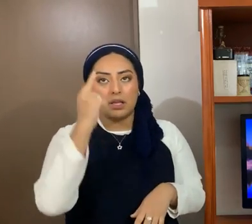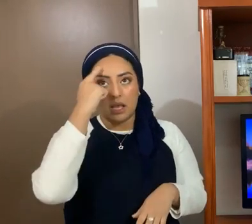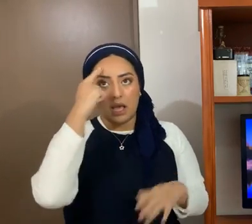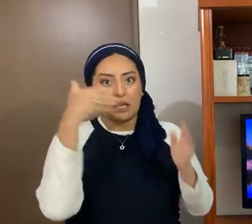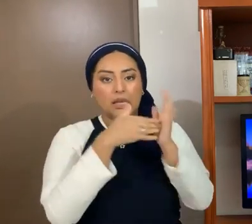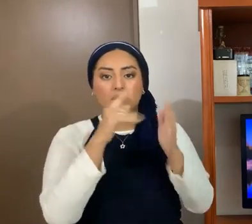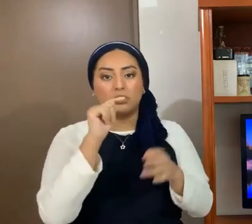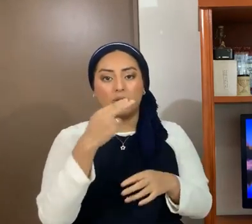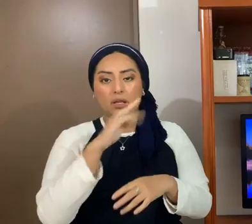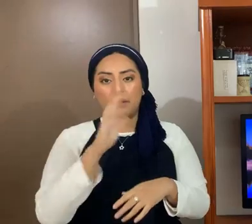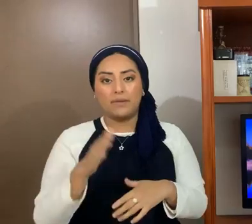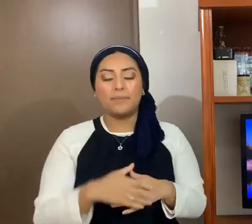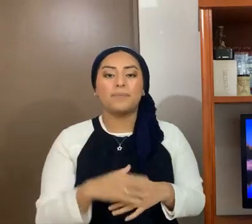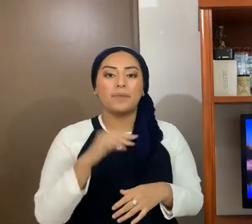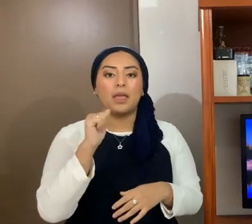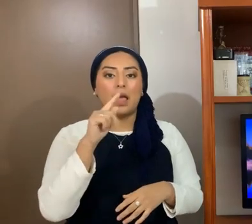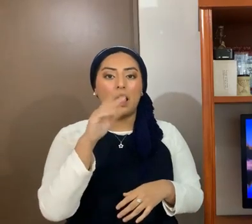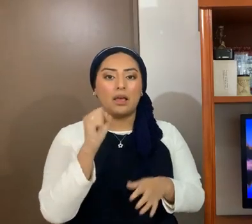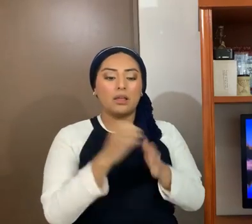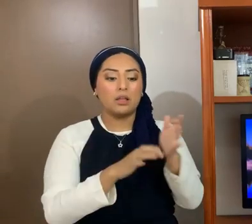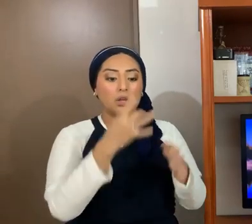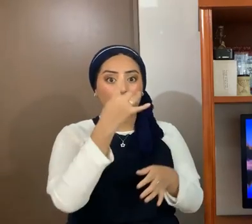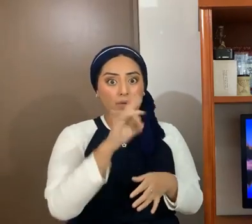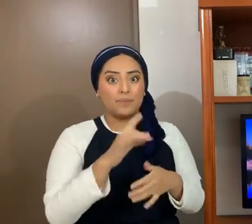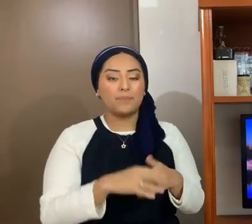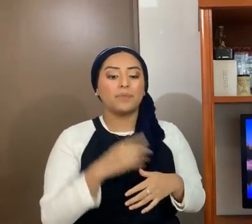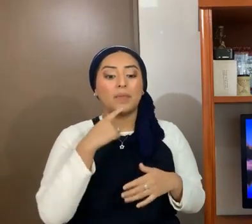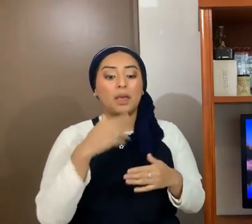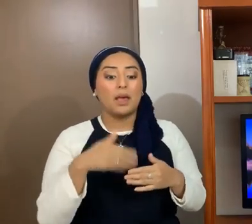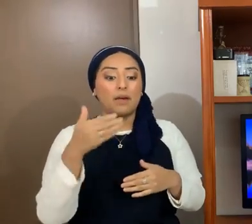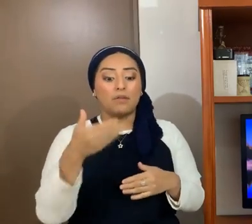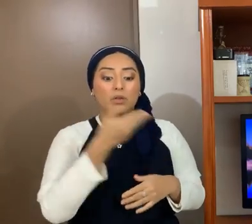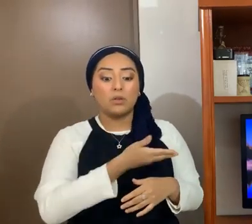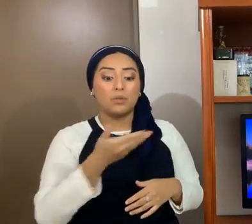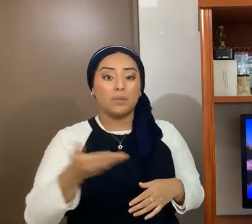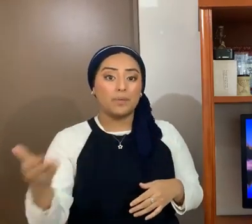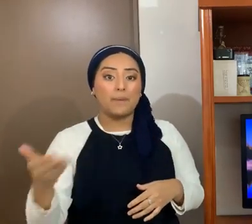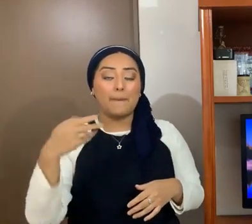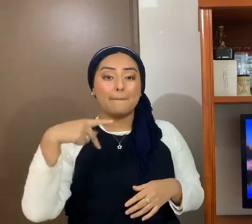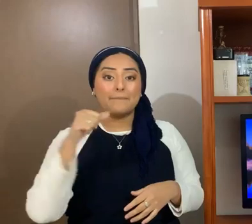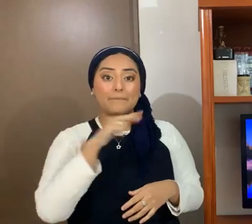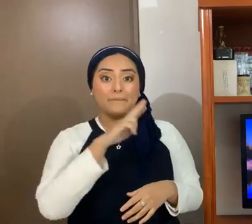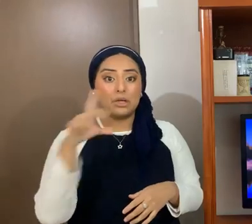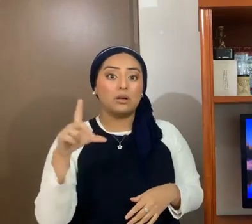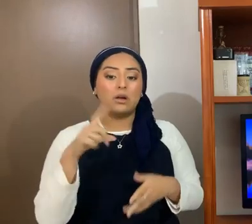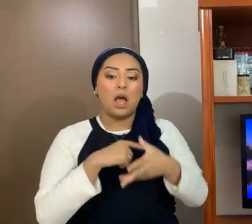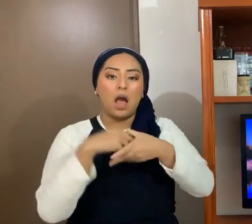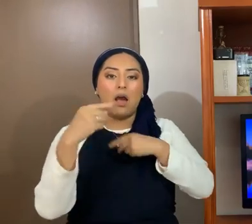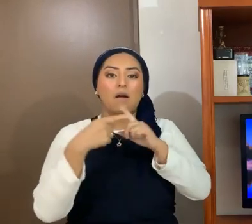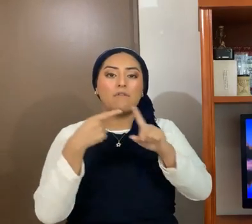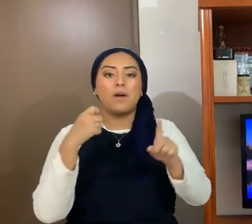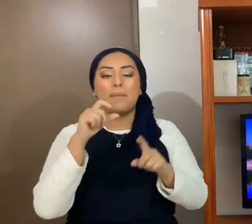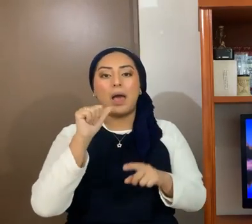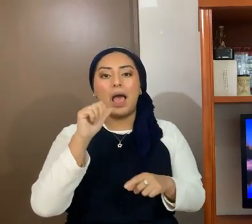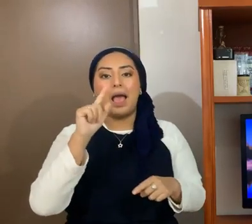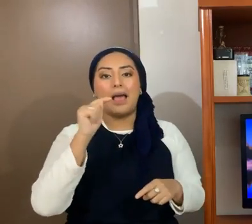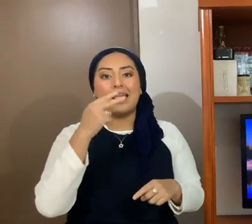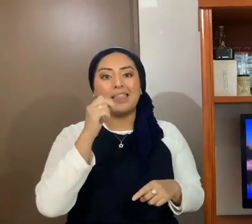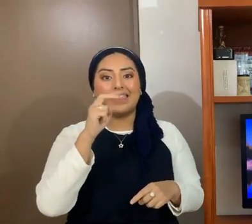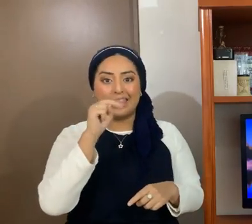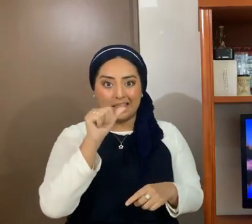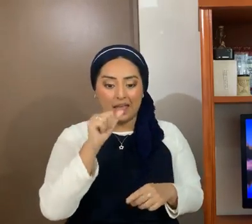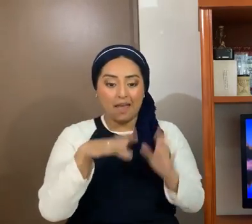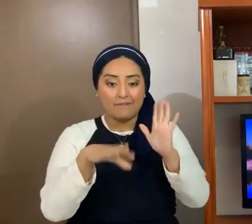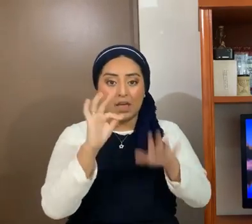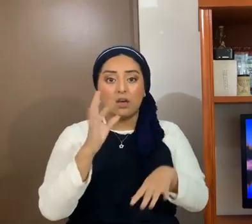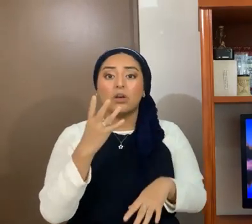la Torah. Hechos 18, versos del 1 al 4. Después de estas cosas, Pablo, Rab Shaul, salió de Atenas y fue a Corinto. Y halló